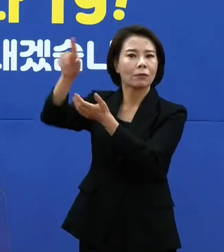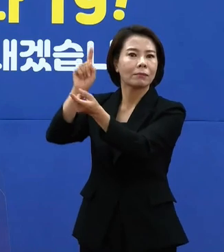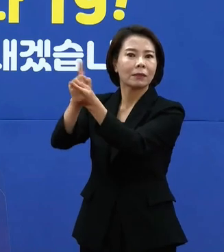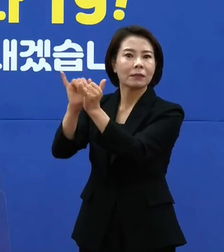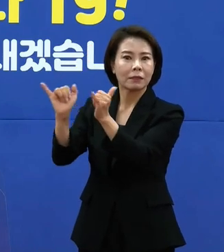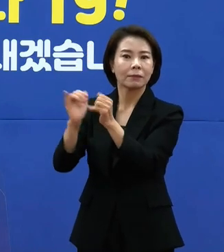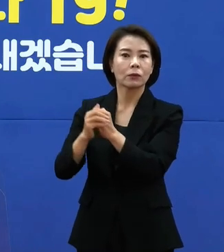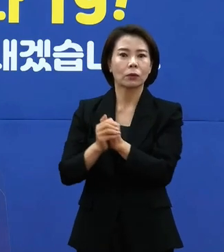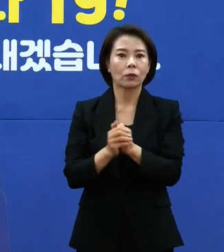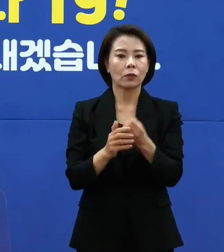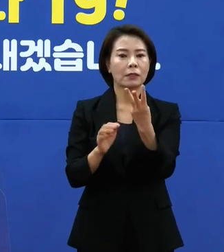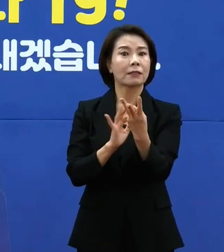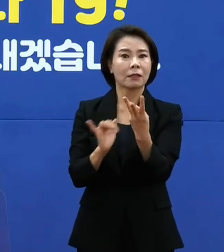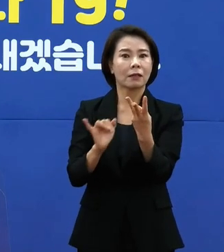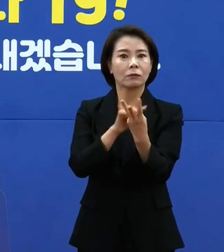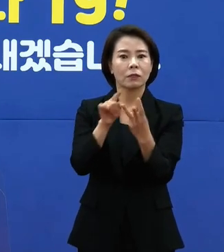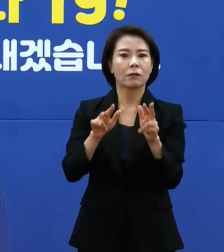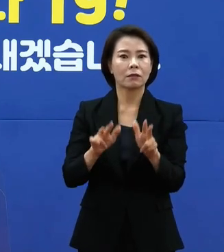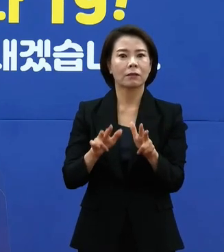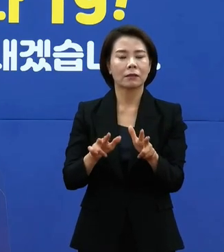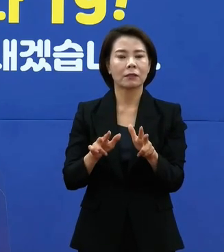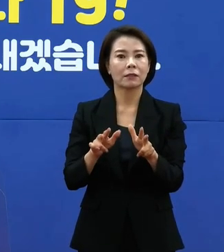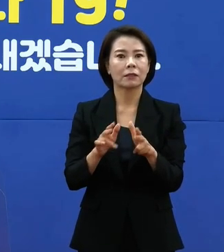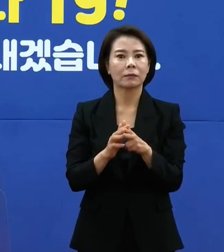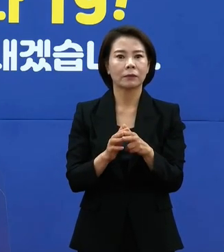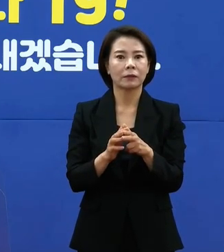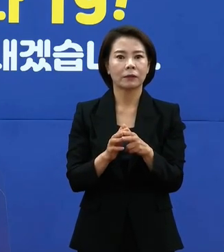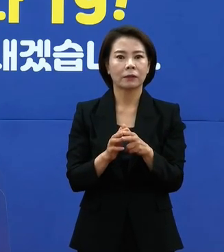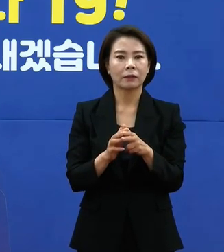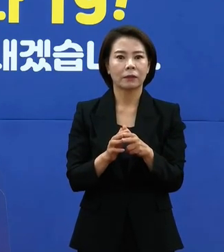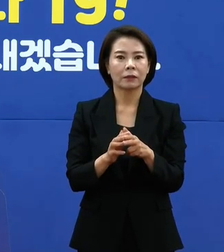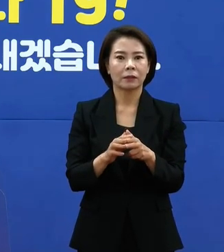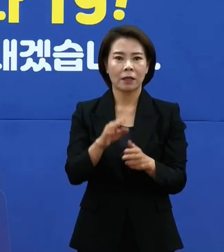접촉자이고 3명은 현재 코로나19